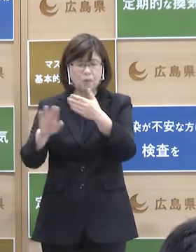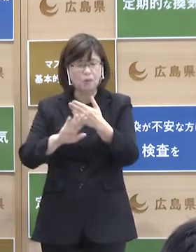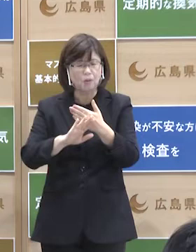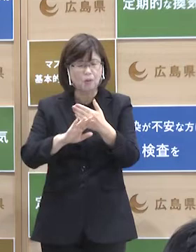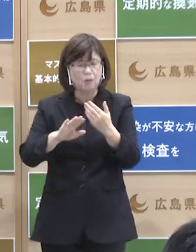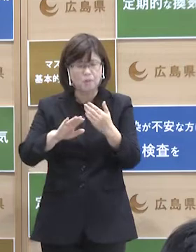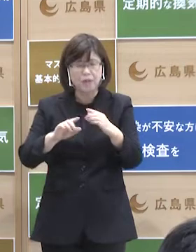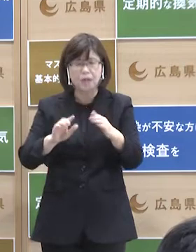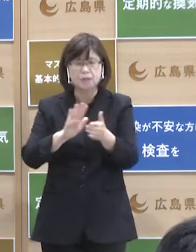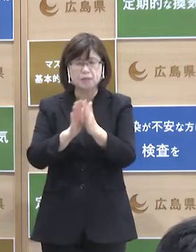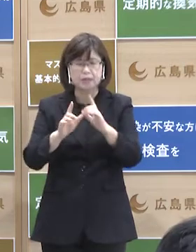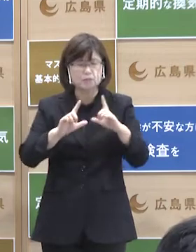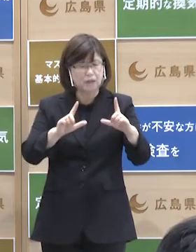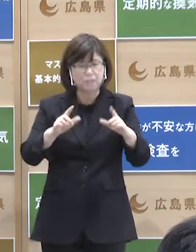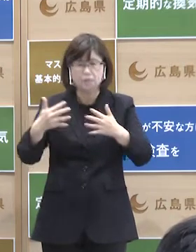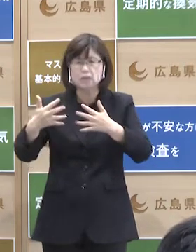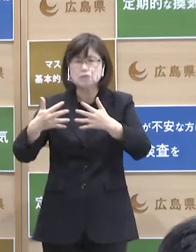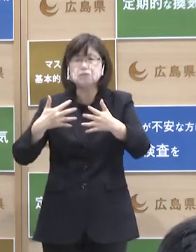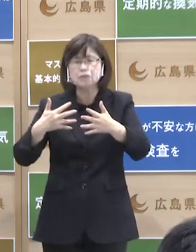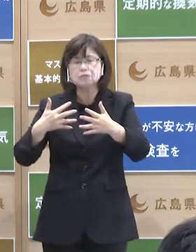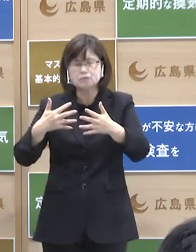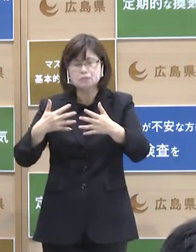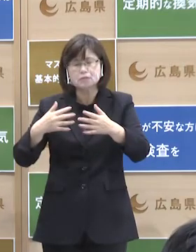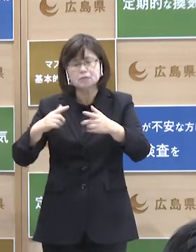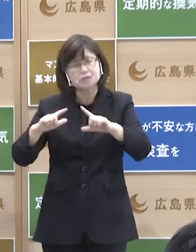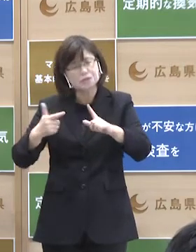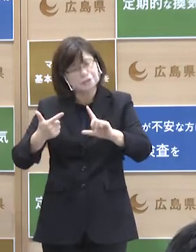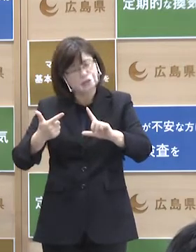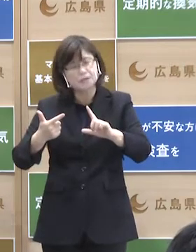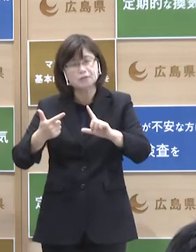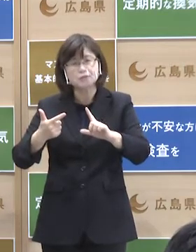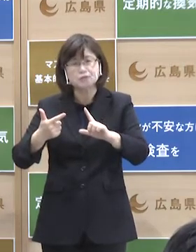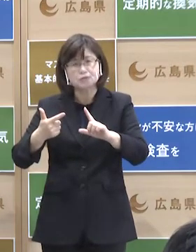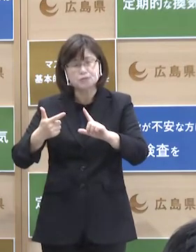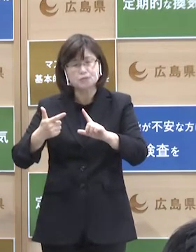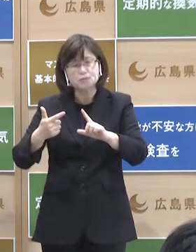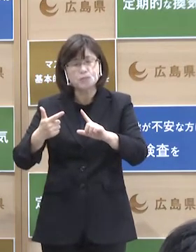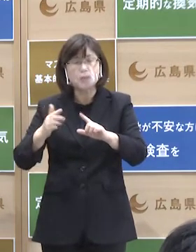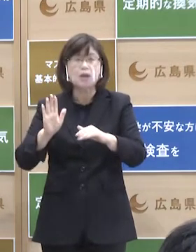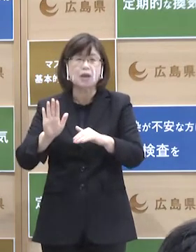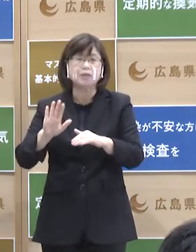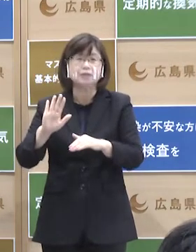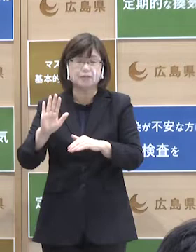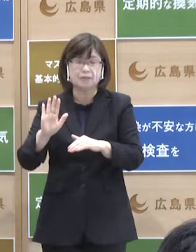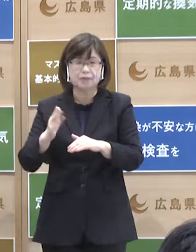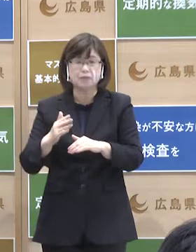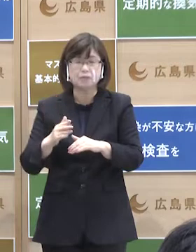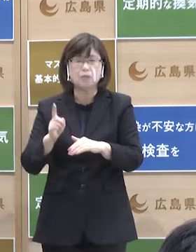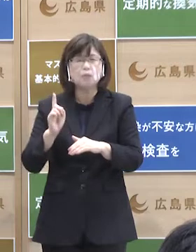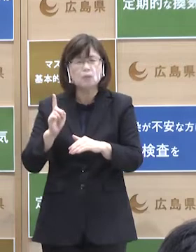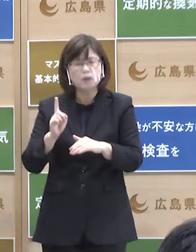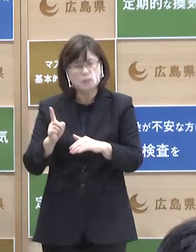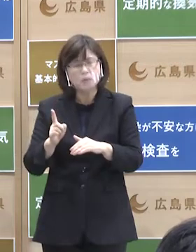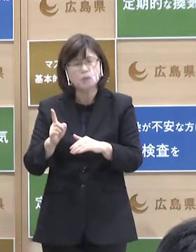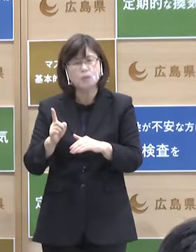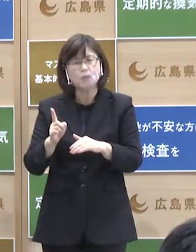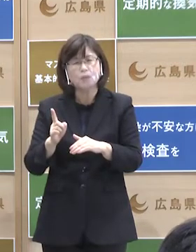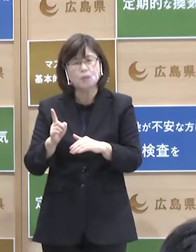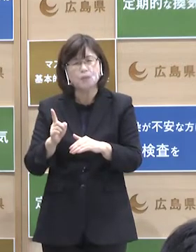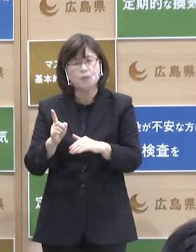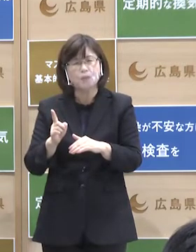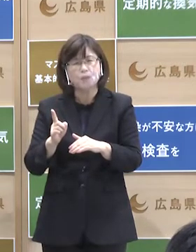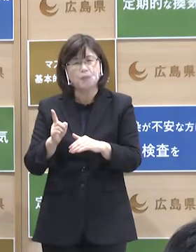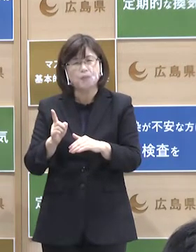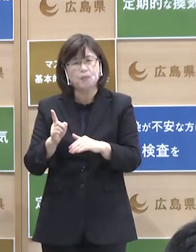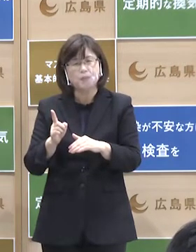か、そういったこともありますけれども、これは一時的な、ちょ